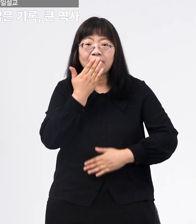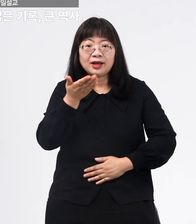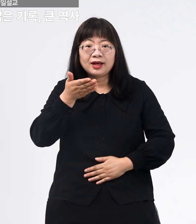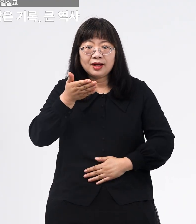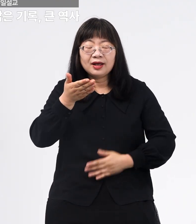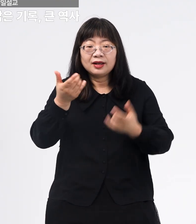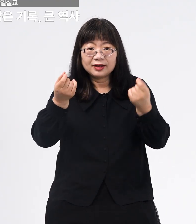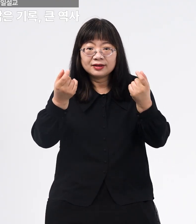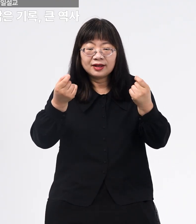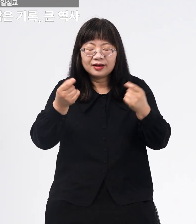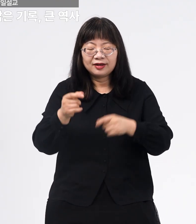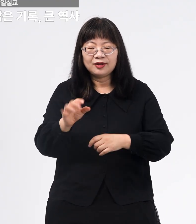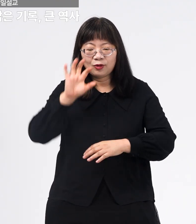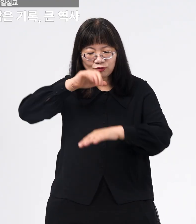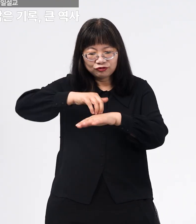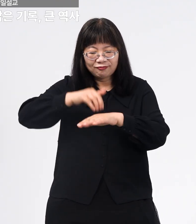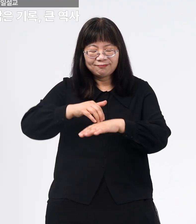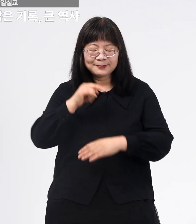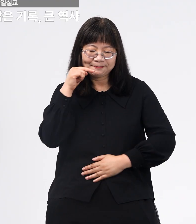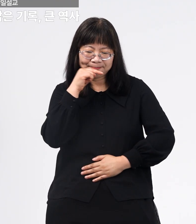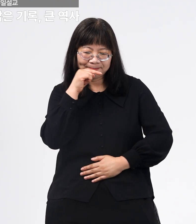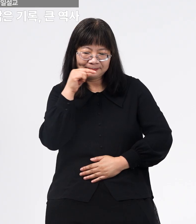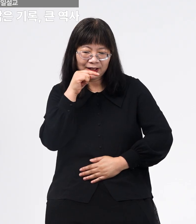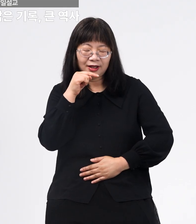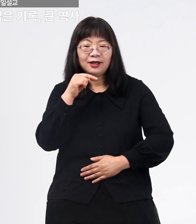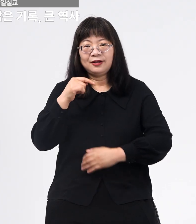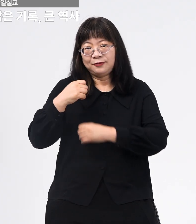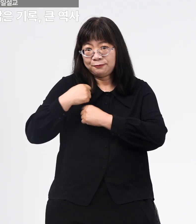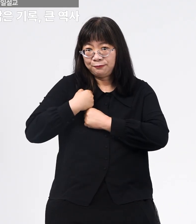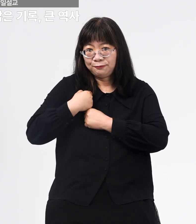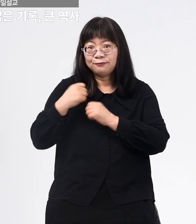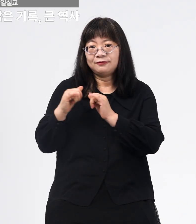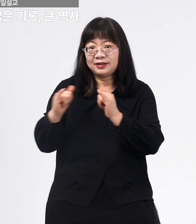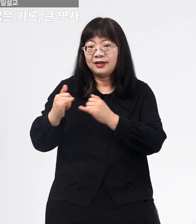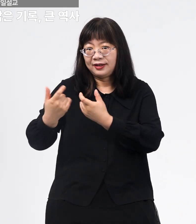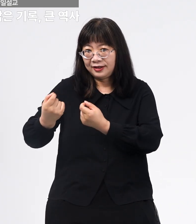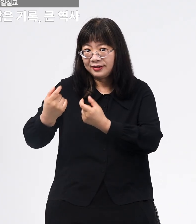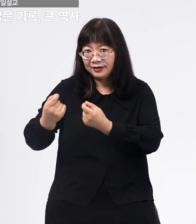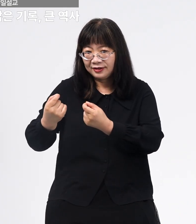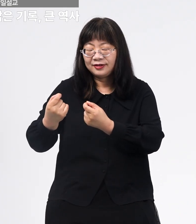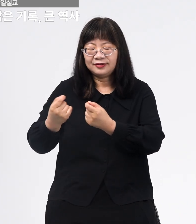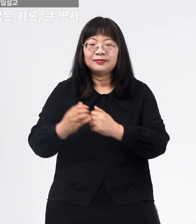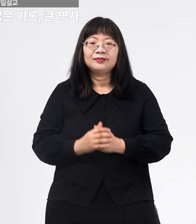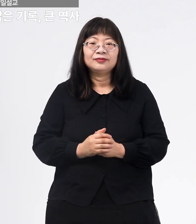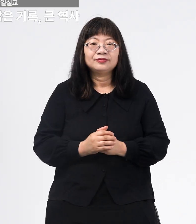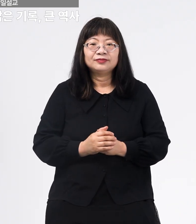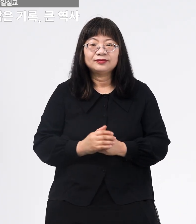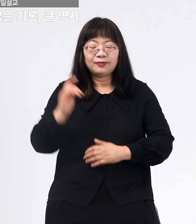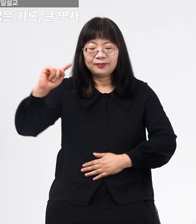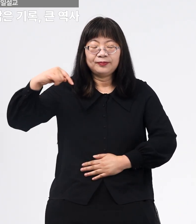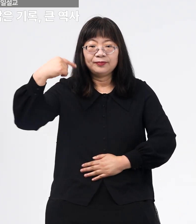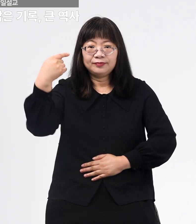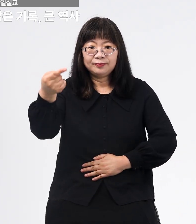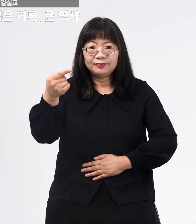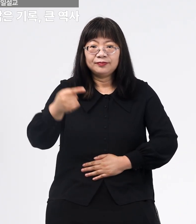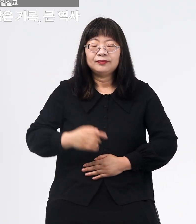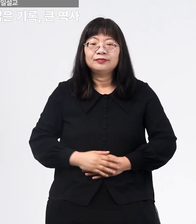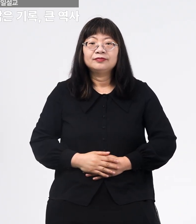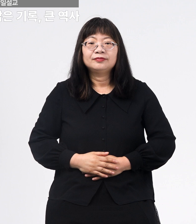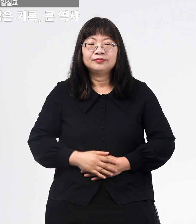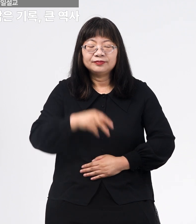정도로 이해를 했었죠. 자, 오늘은 그 뒤를 이어서 이제 삼갈이라는